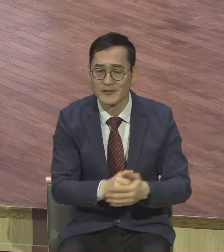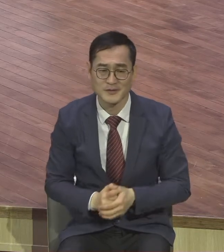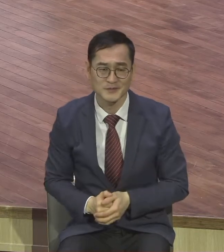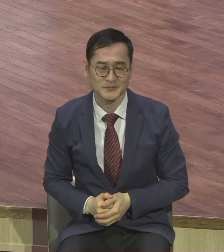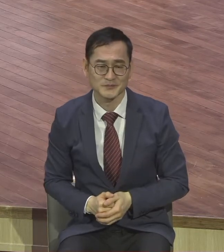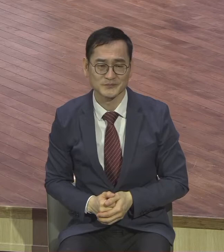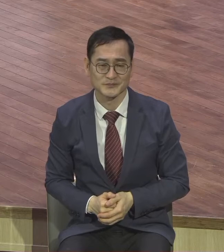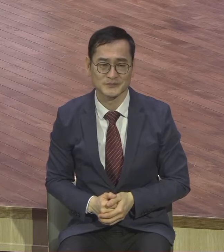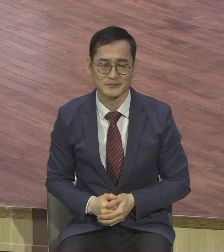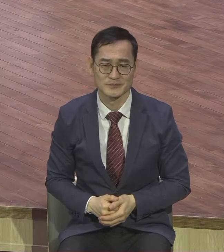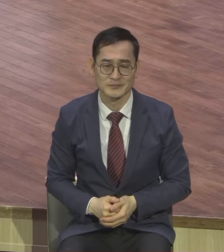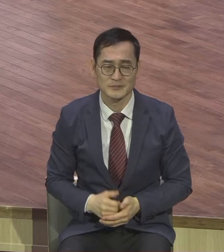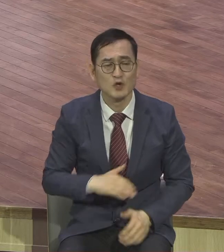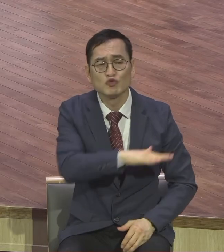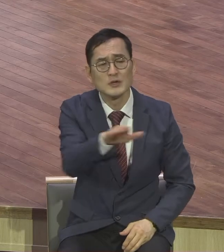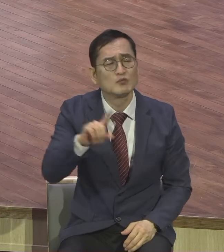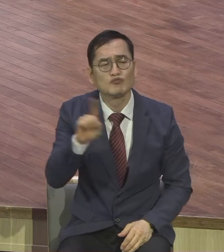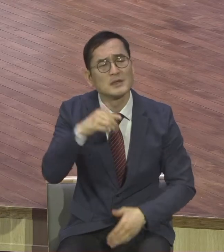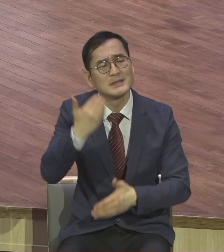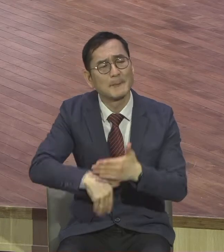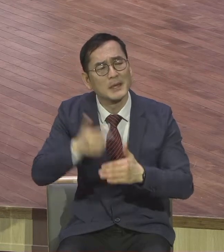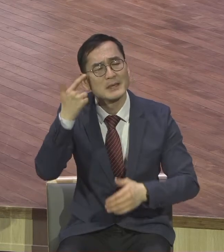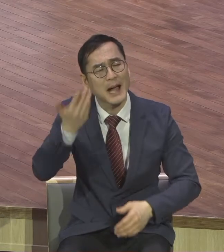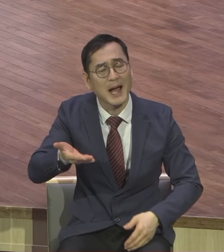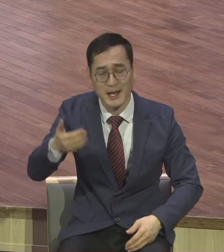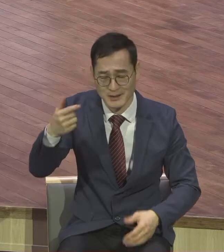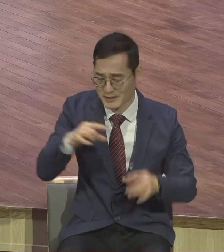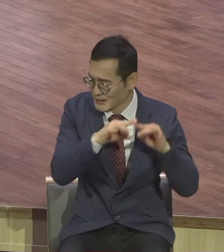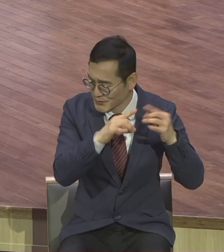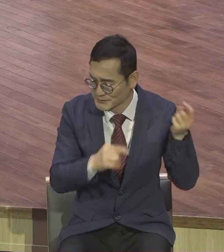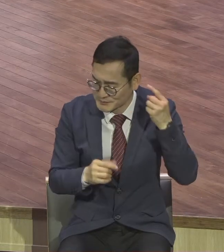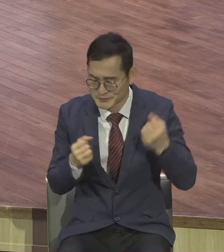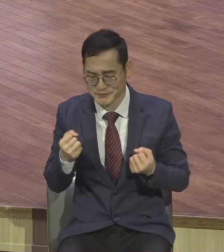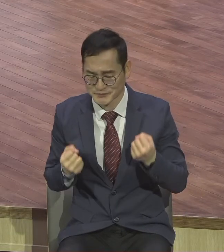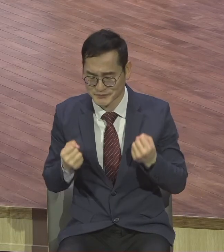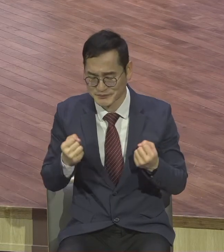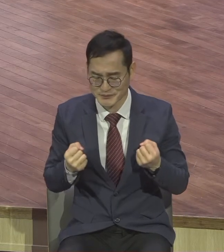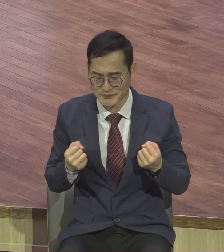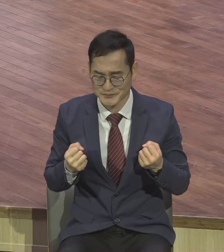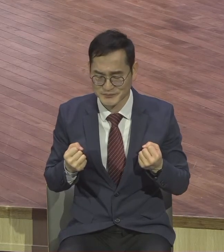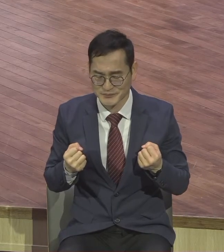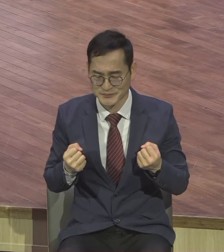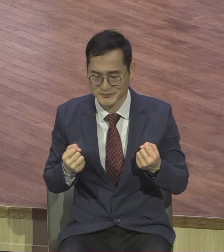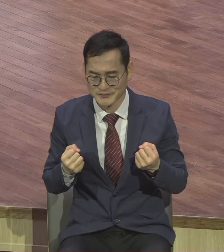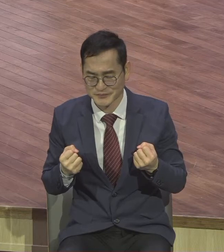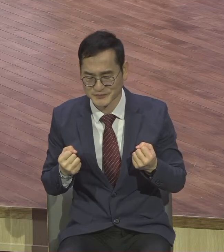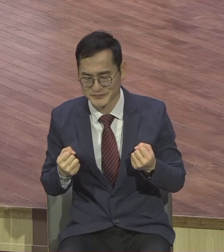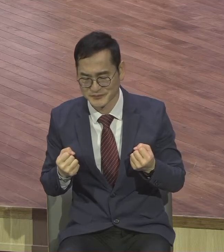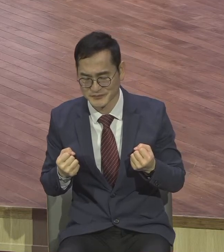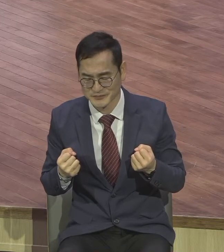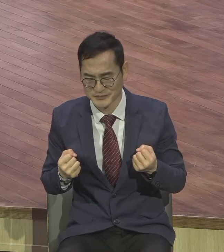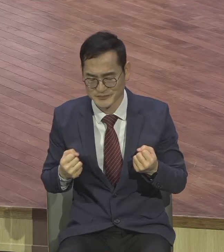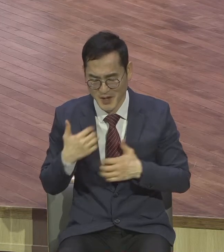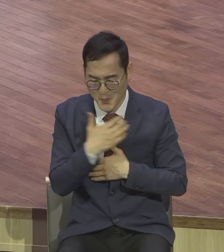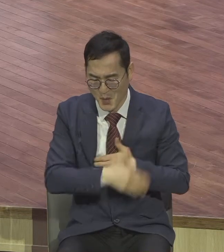혼자 답했어요 육신적인 남기는 또 중요하지만 그건 없어질 거야